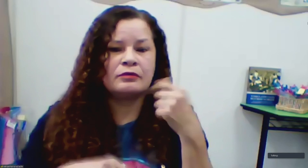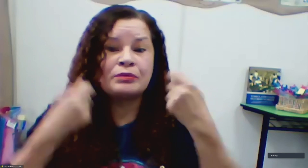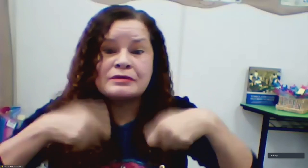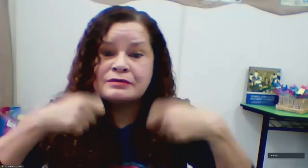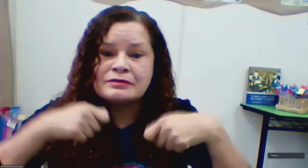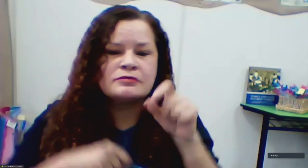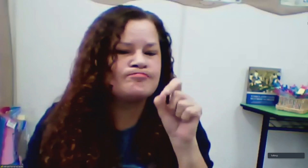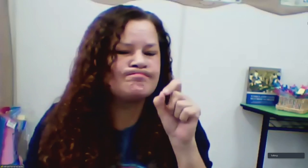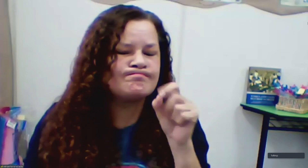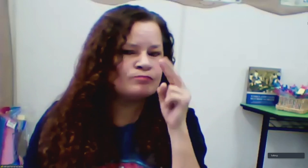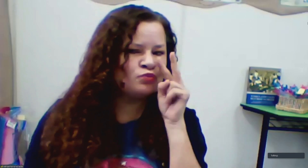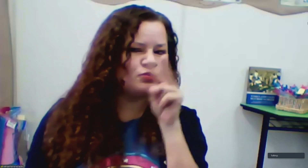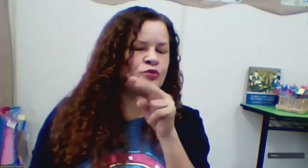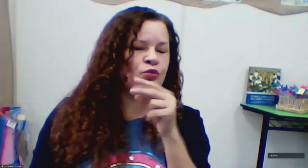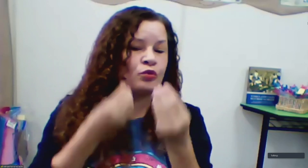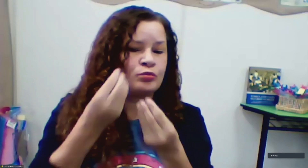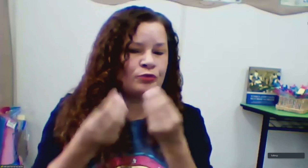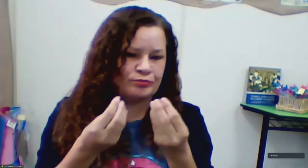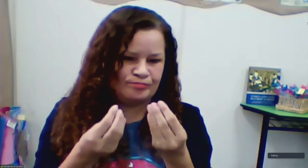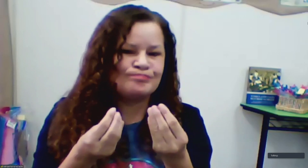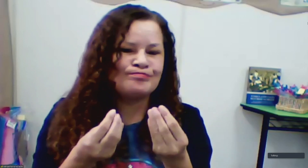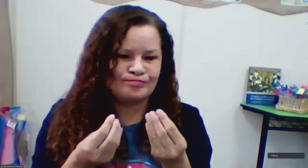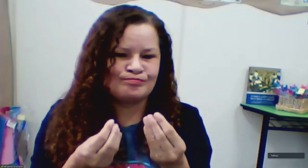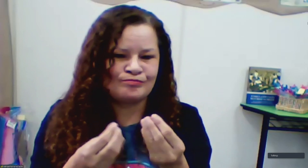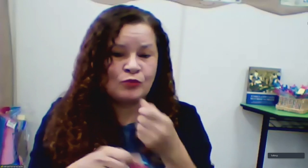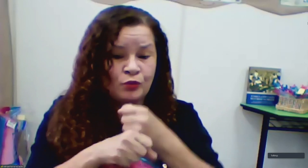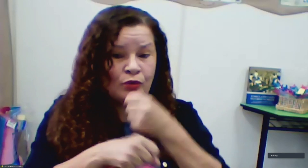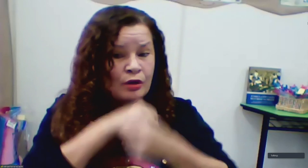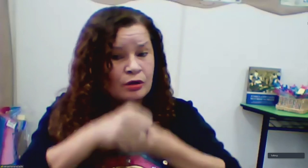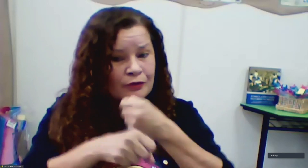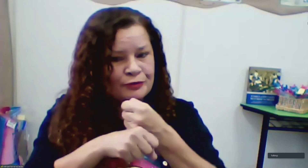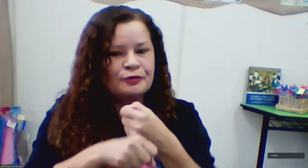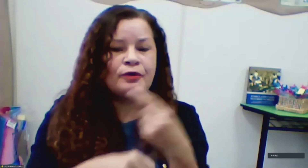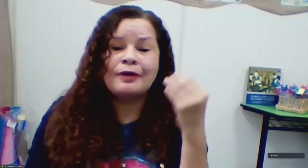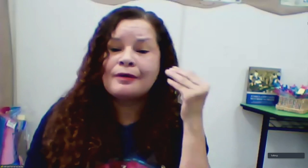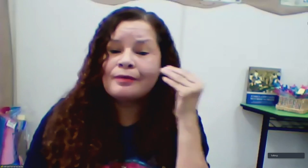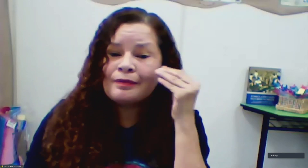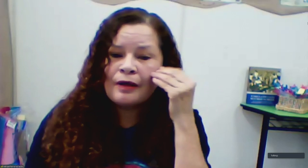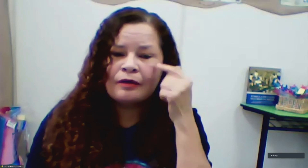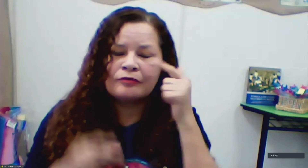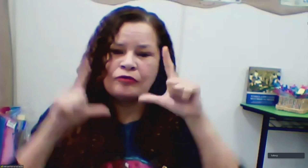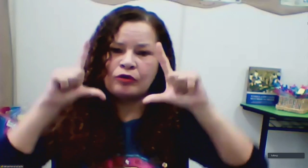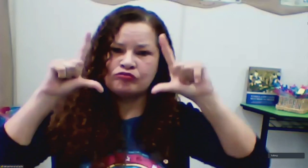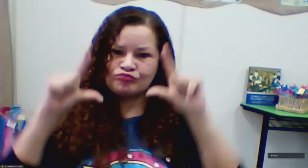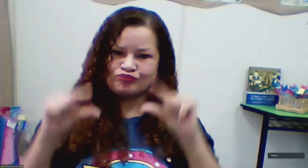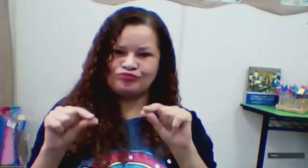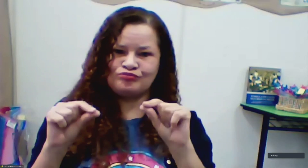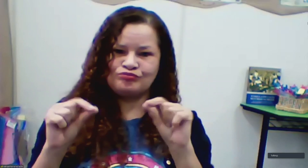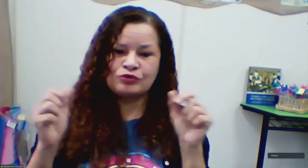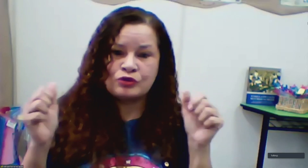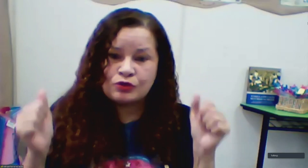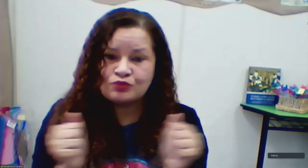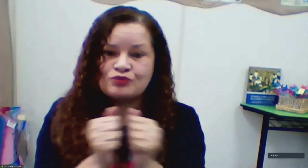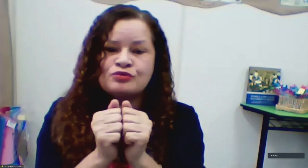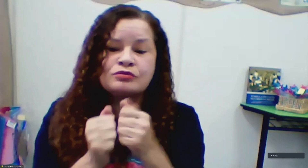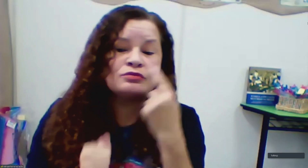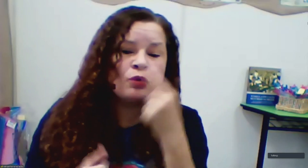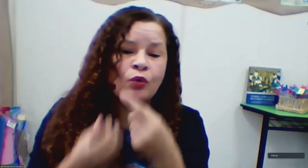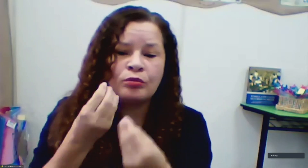Então, é importante o quê? Você ver, você analisar. É necessária essa observação. Com o